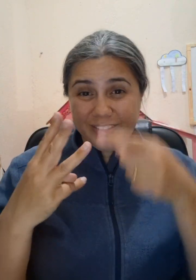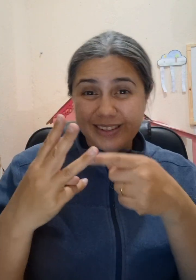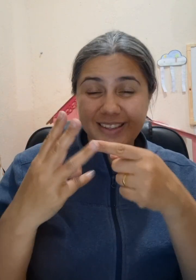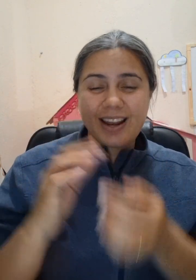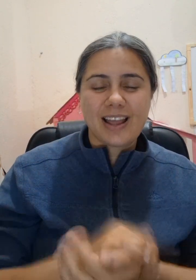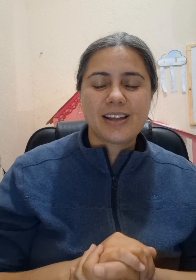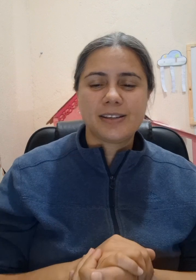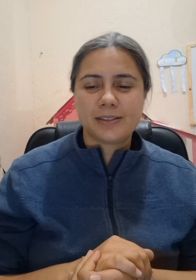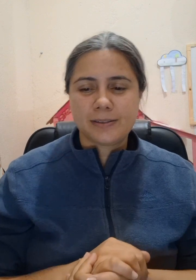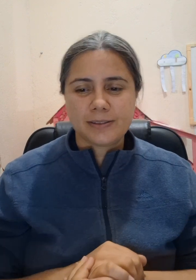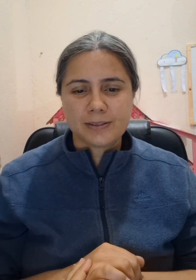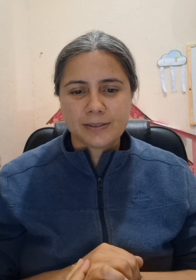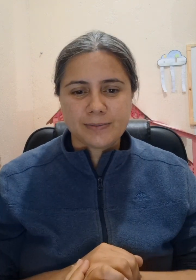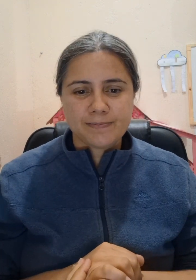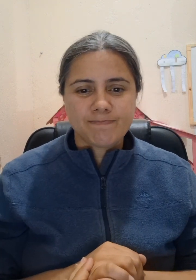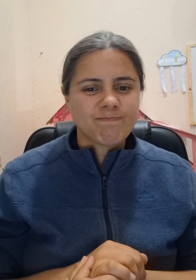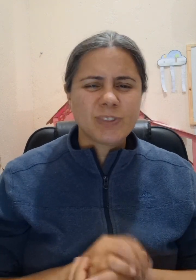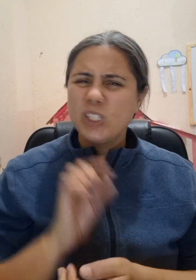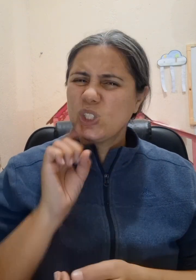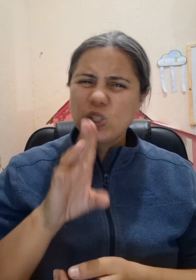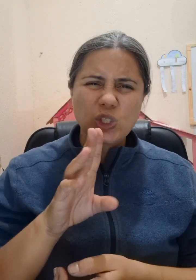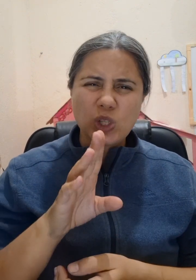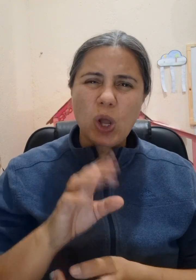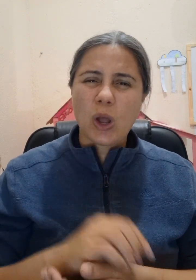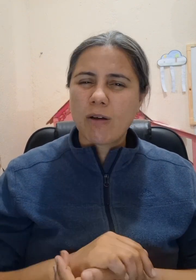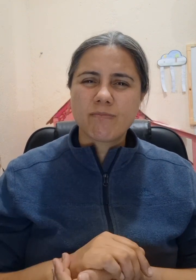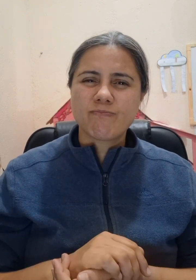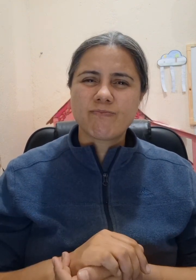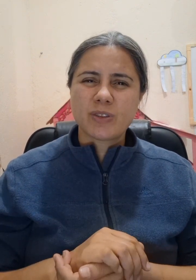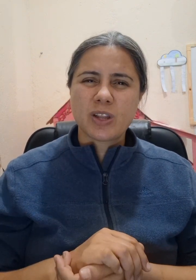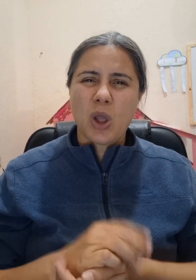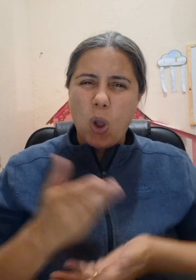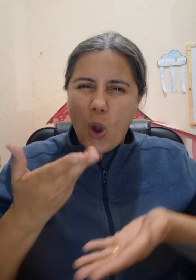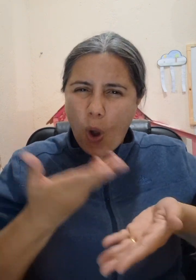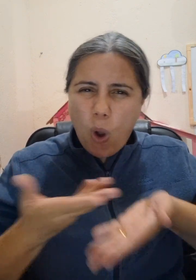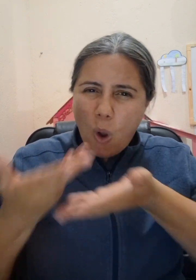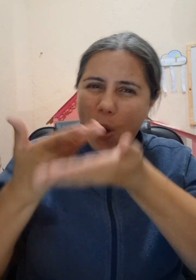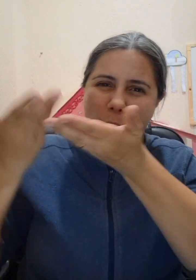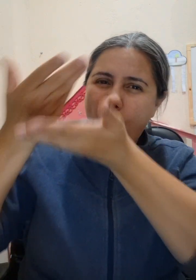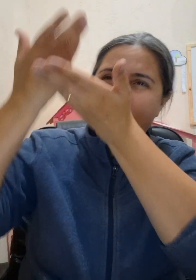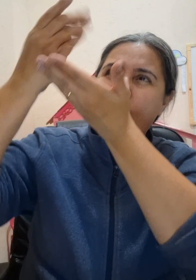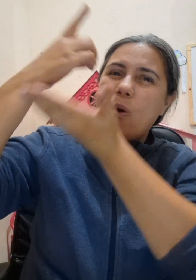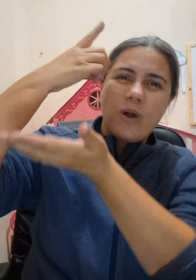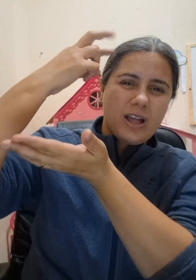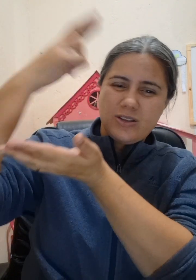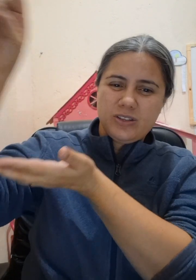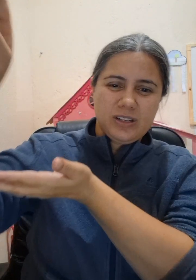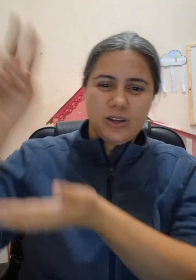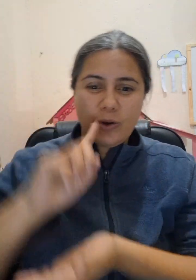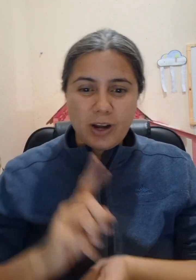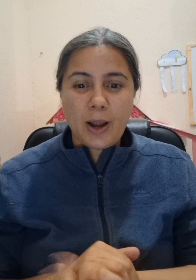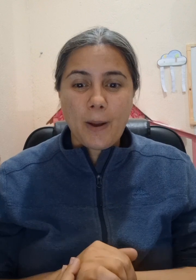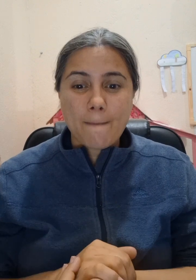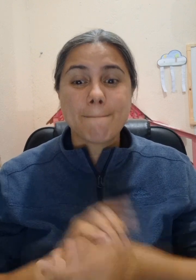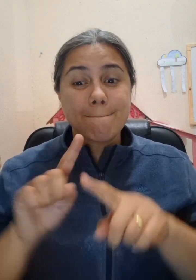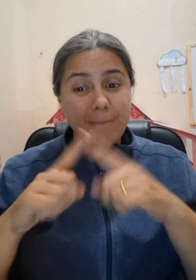usando, né, essas três coisas, esses três recursos, ele não só apenas honra ao